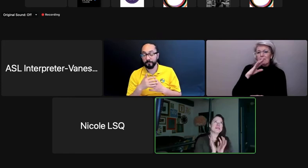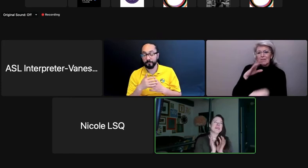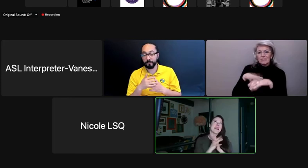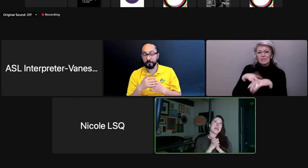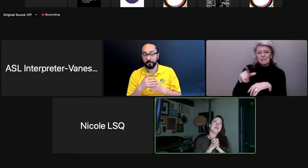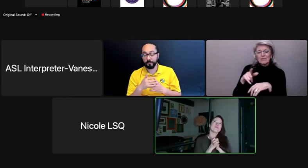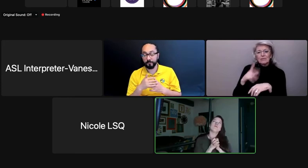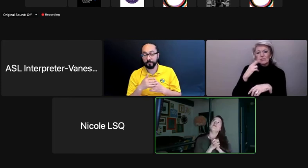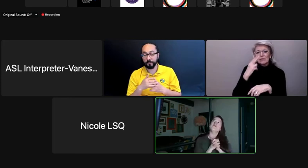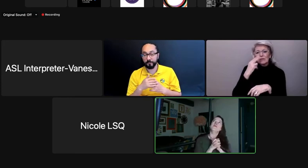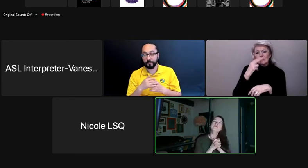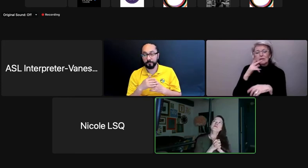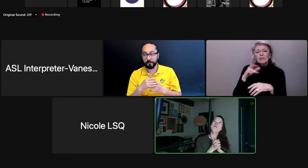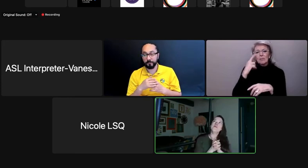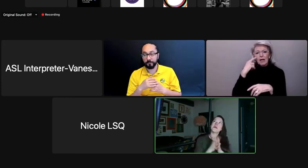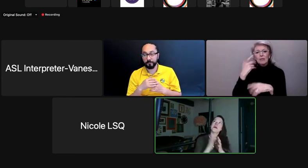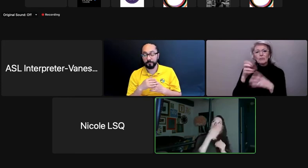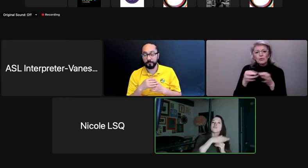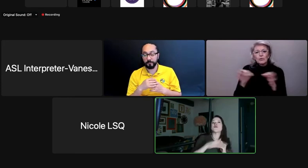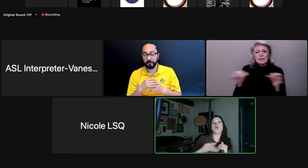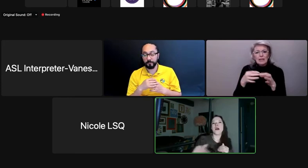niveau des sous-strages